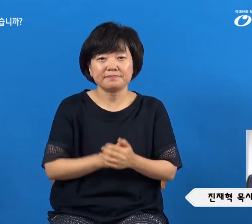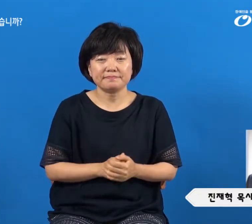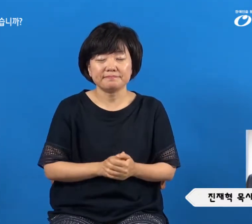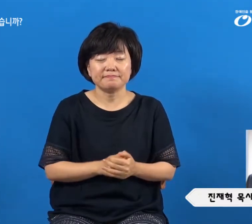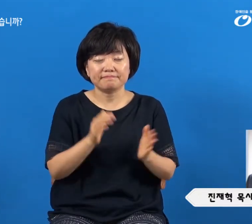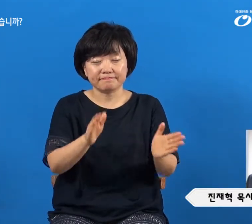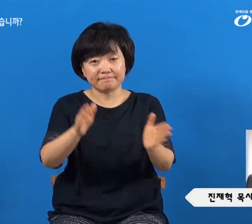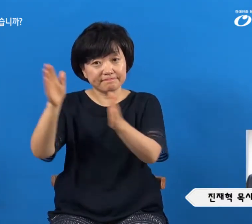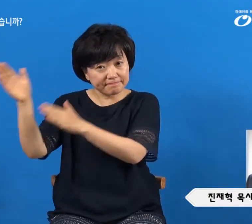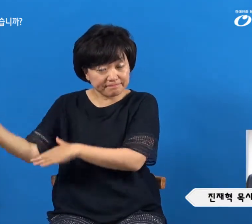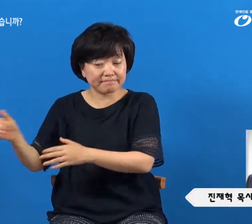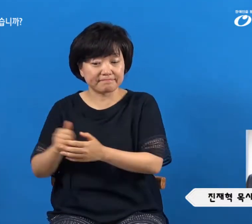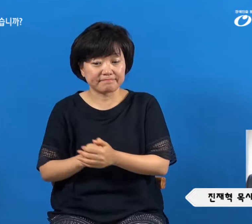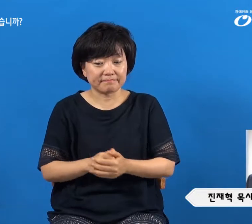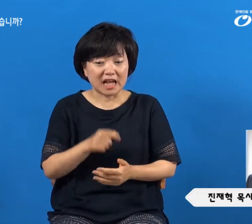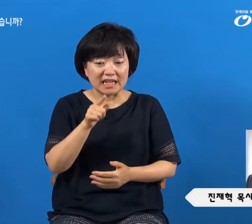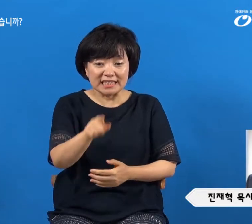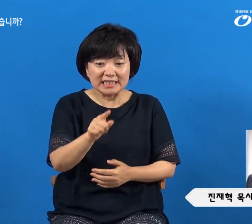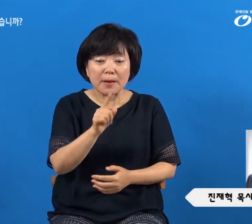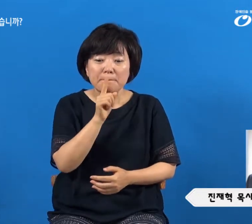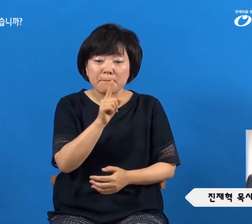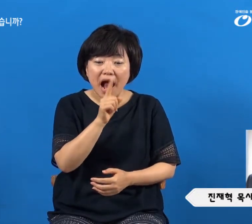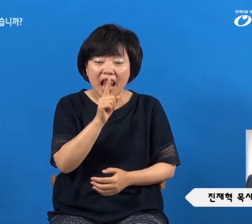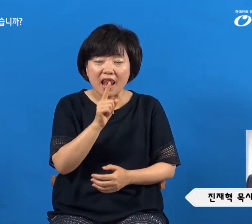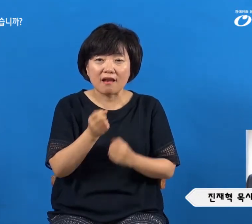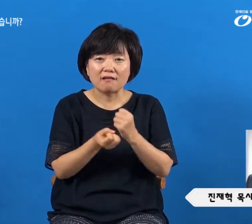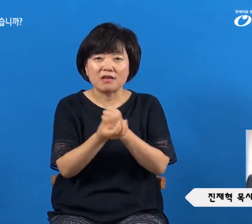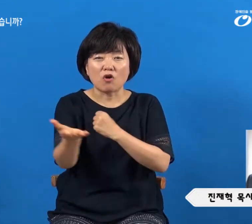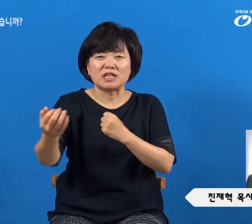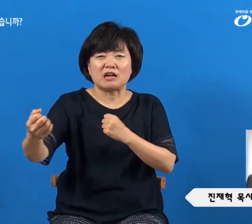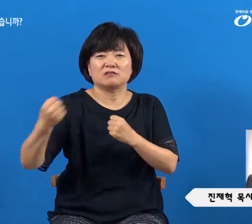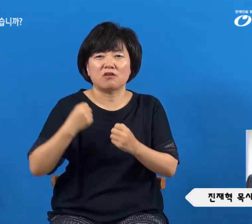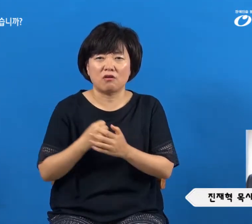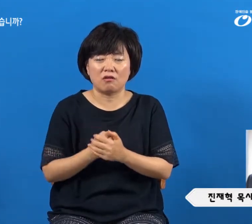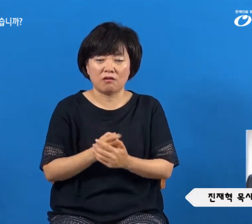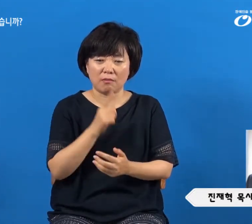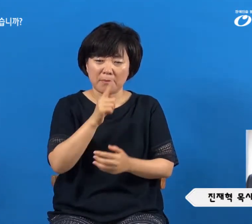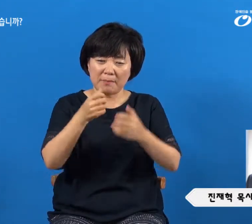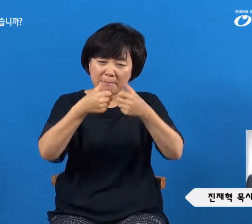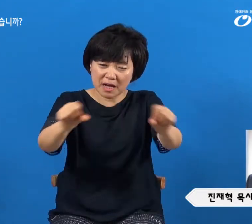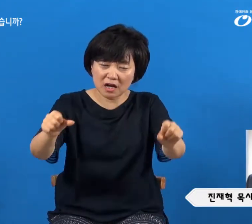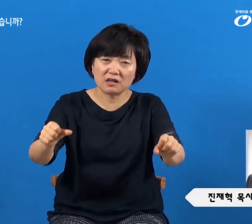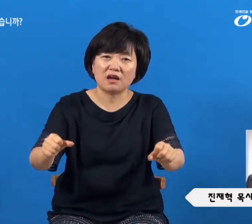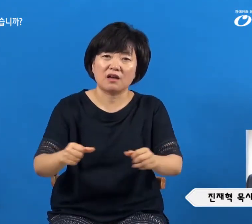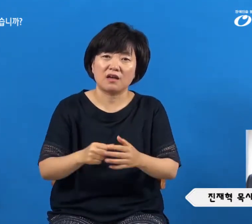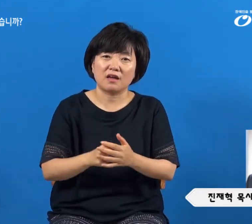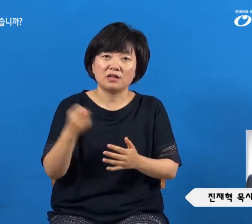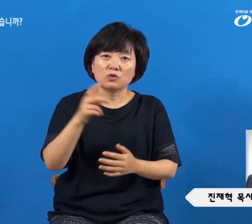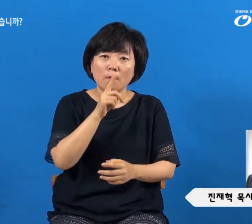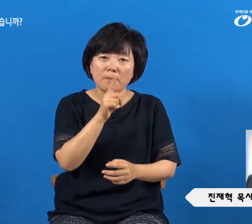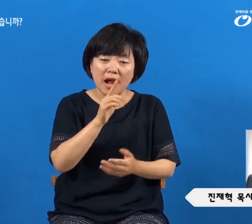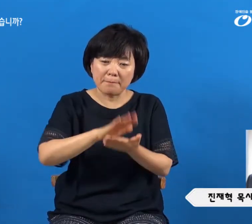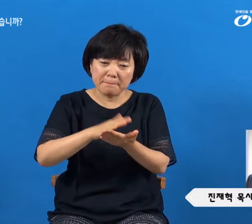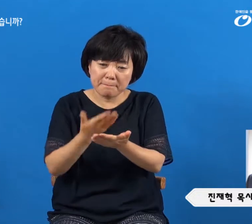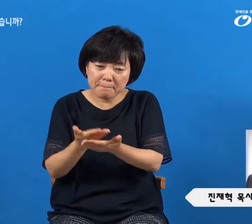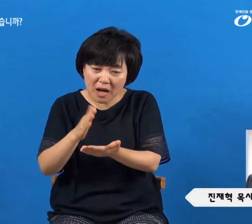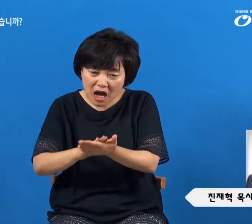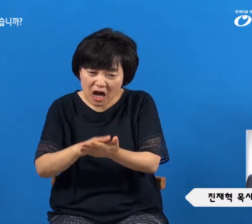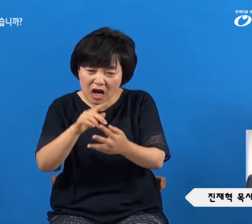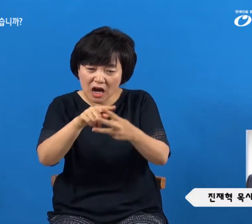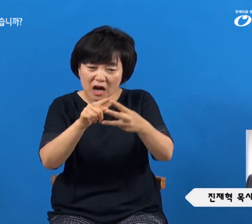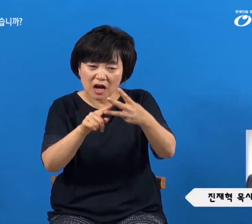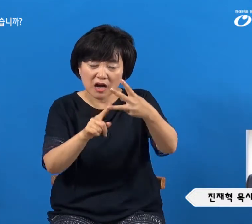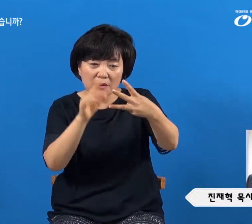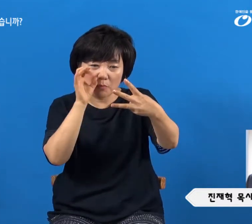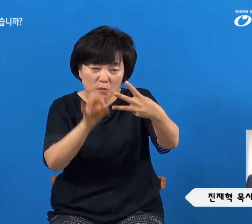자, 그렇다면 이 엄청난 말의 영향력, 말의 파괴력, 그리고 말의 변덕성을